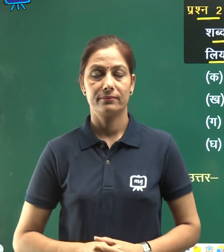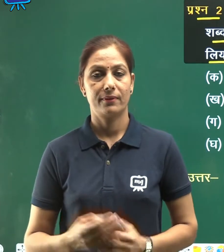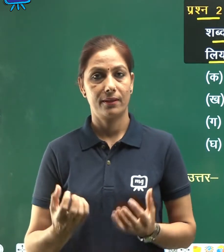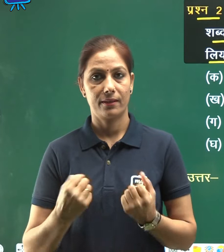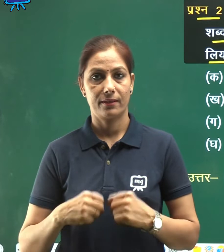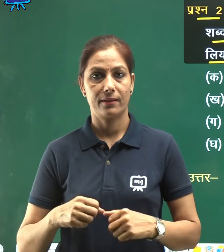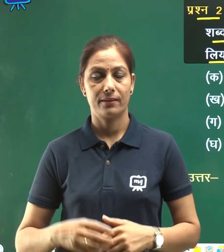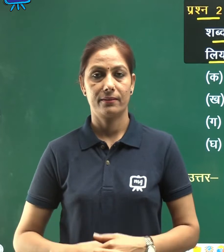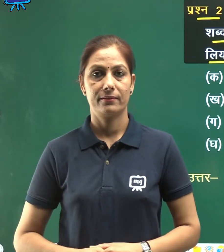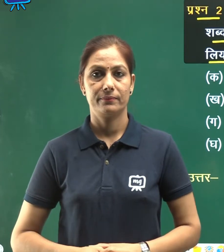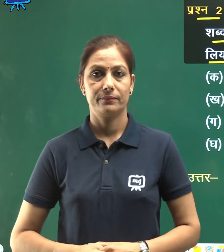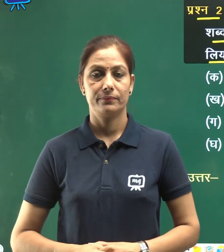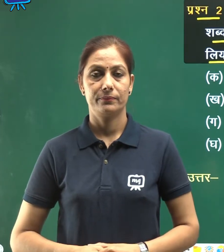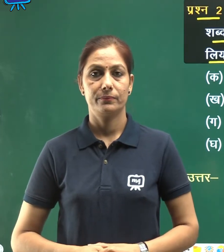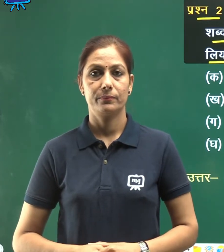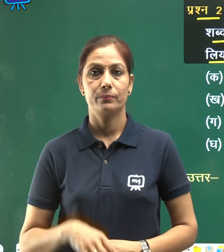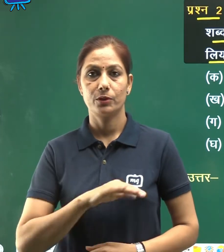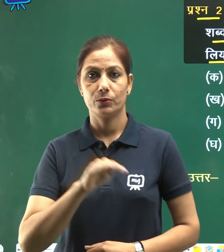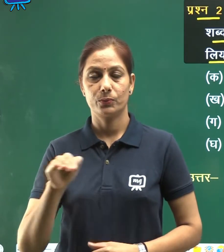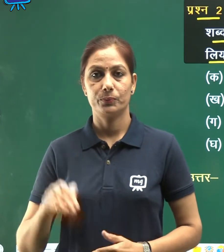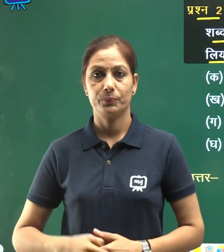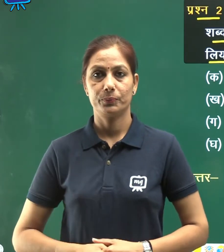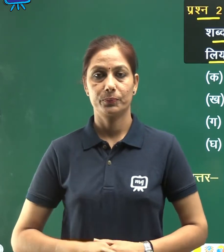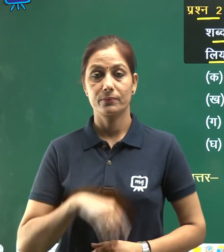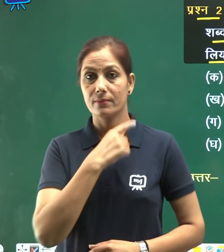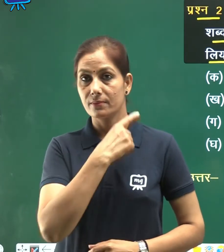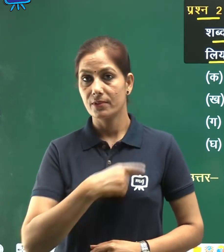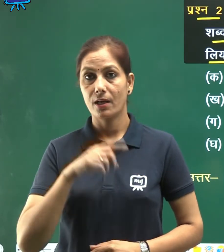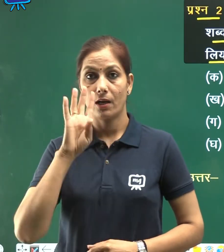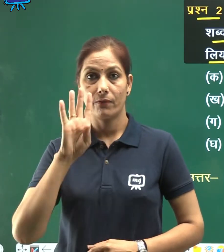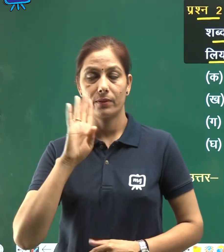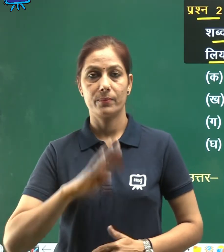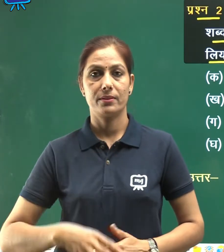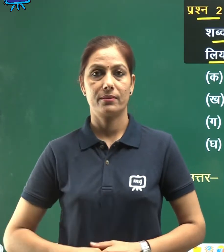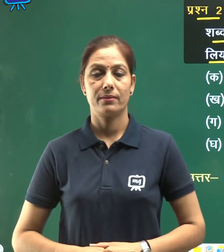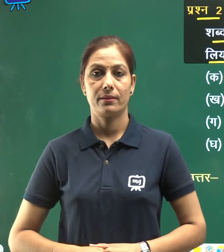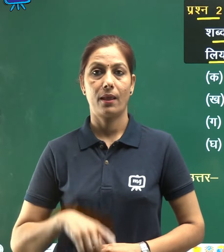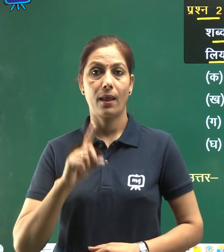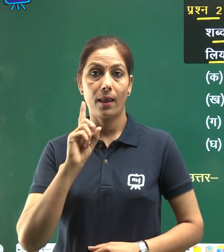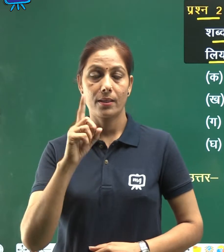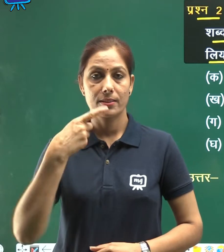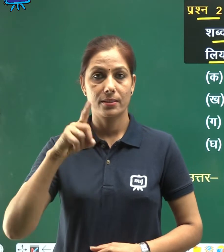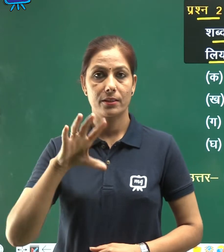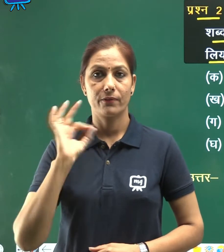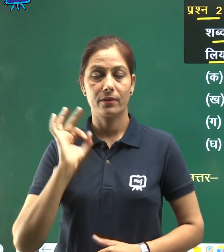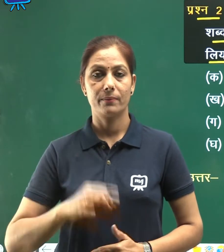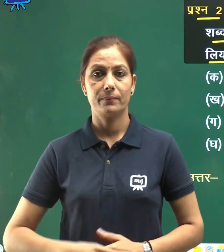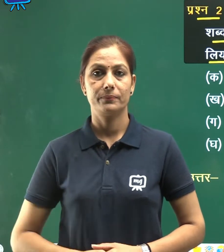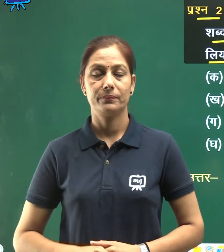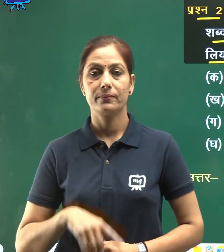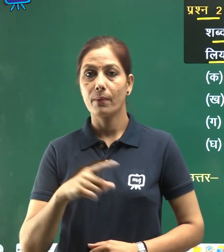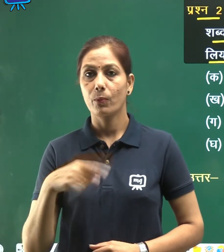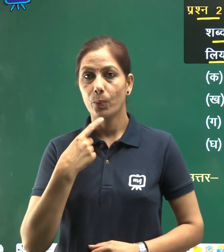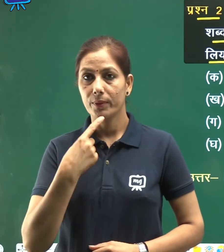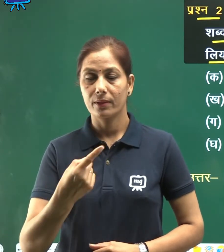लिया गया है? बच्चों, इन 4 विकल्प में से एक सही विकल्प